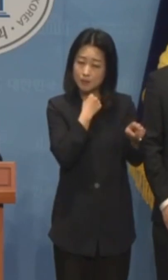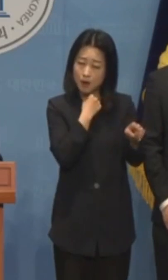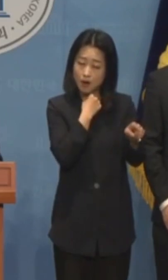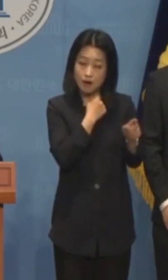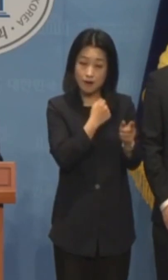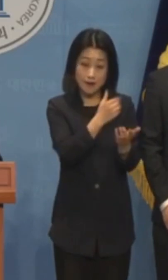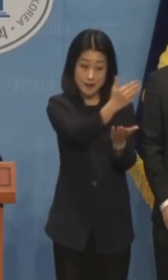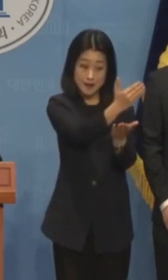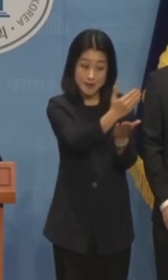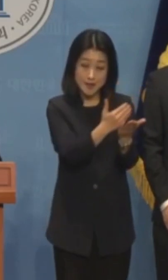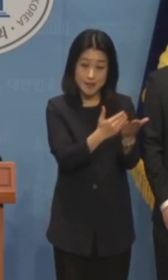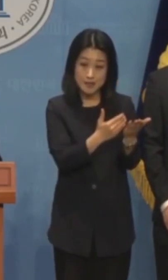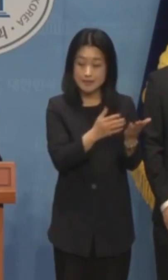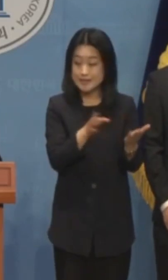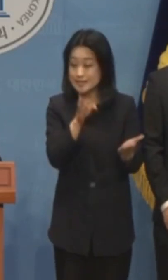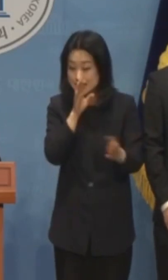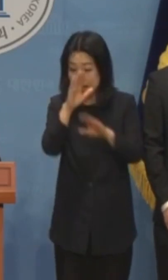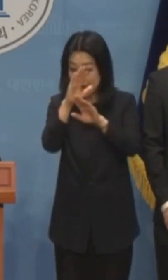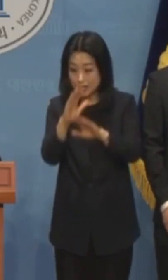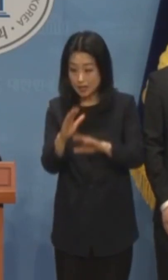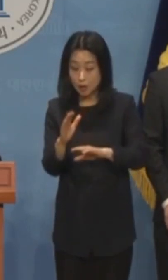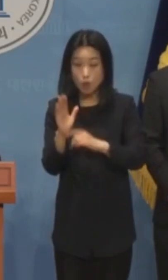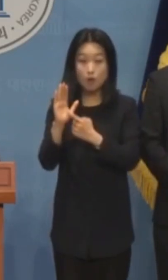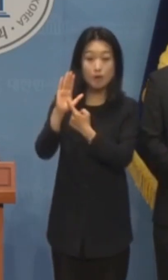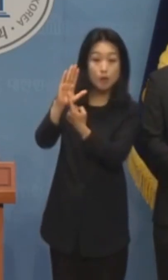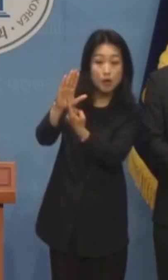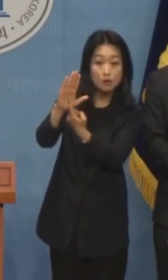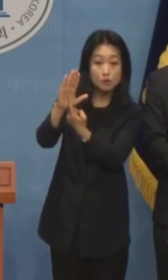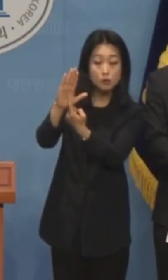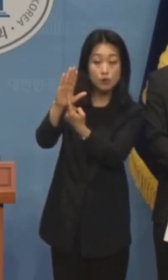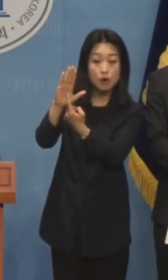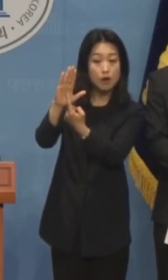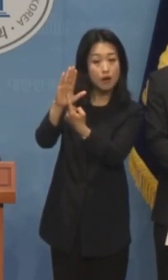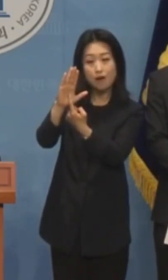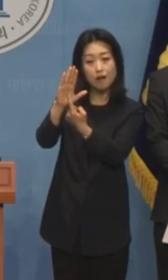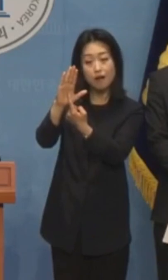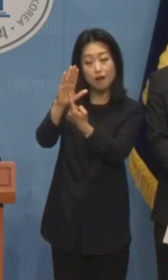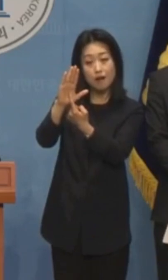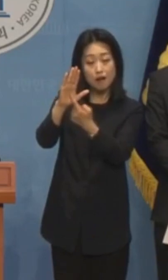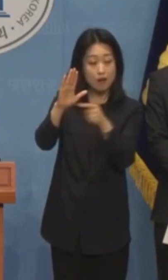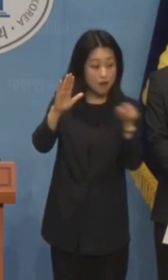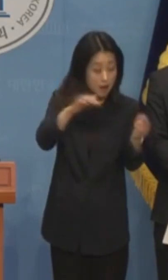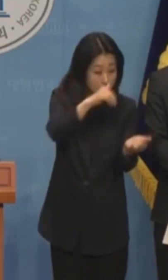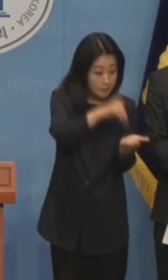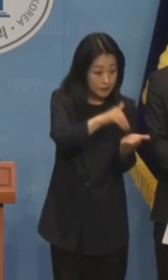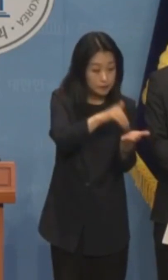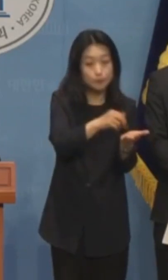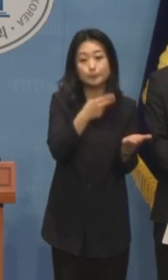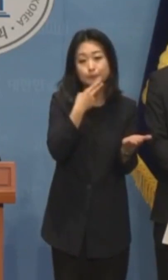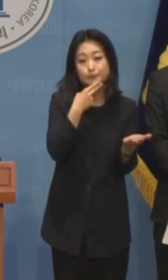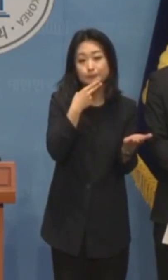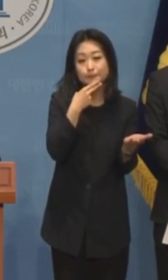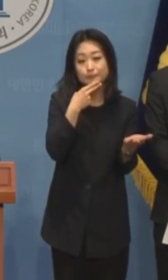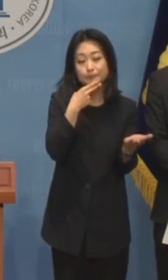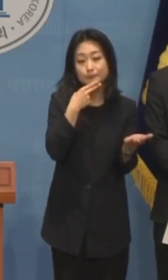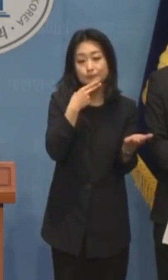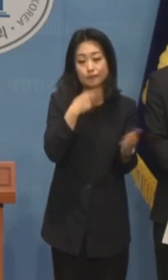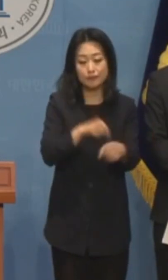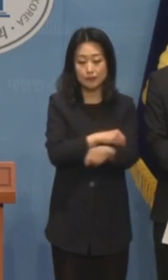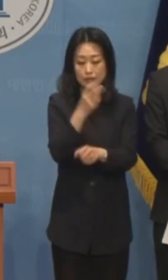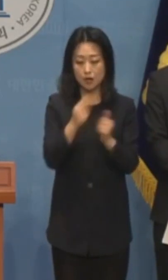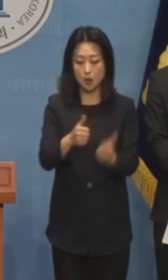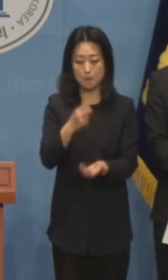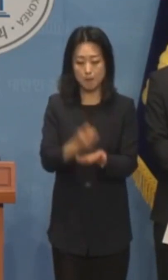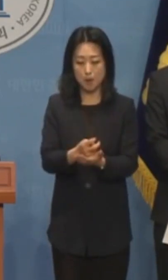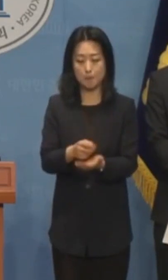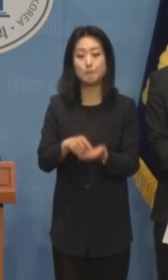사실에 진실이 밝혀져도 아예 반성조차 하지 않습니다. 특검법을